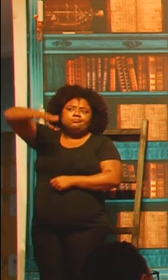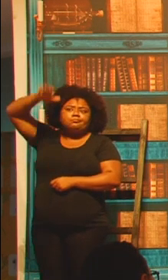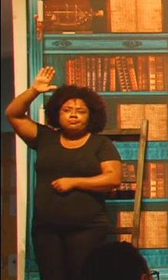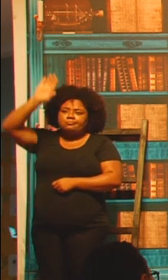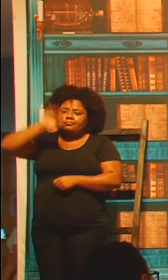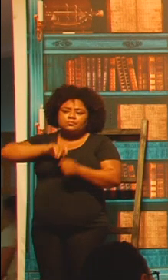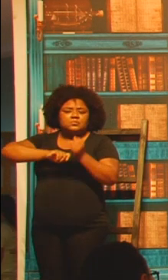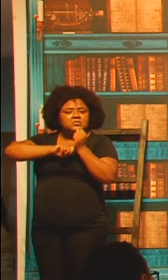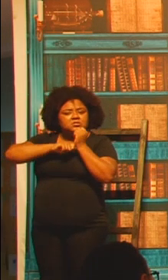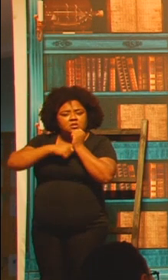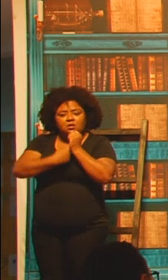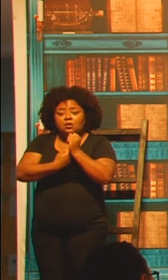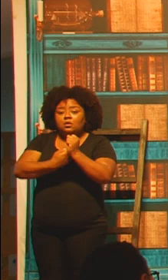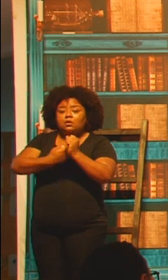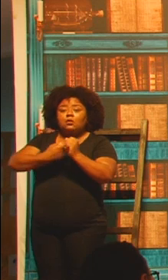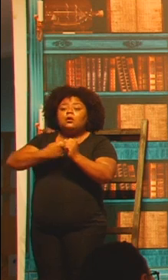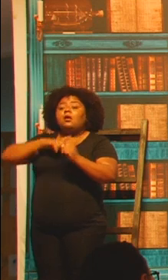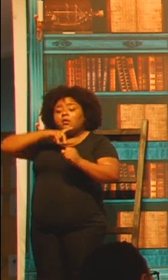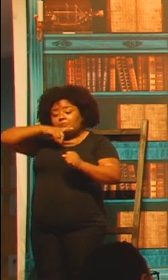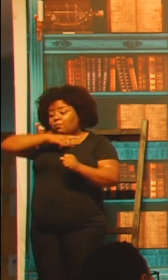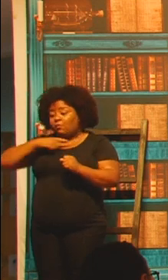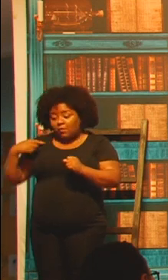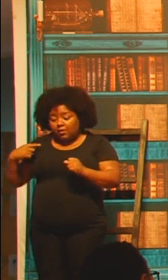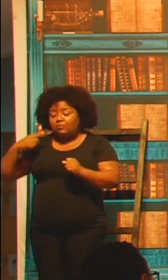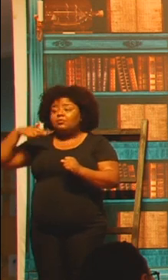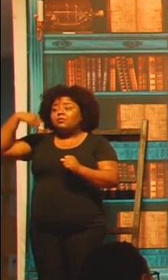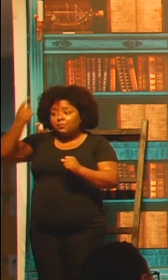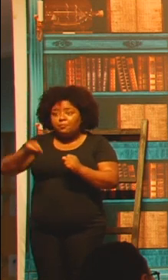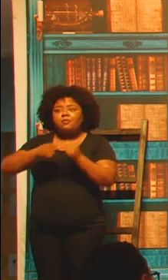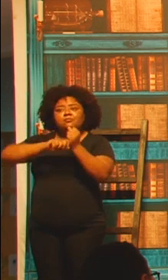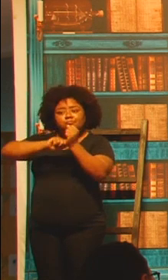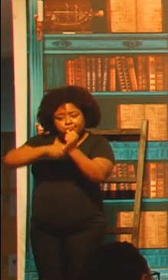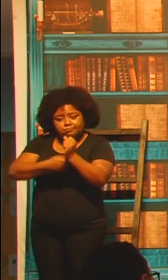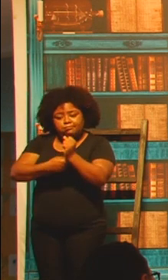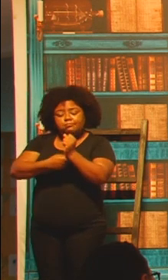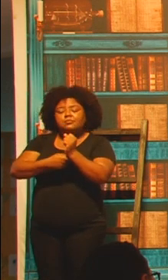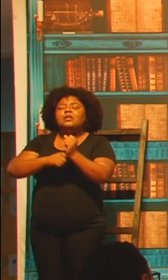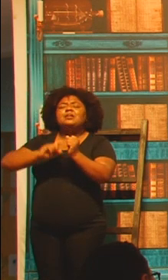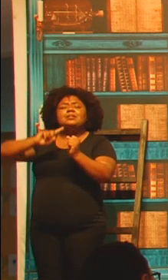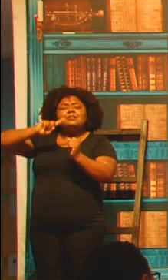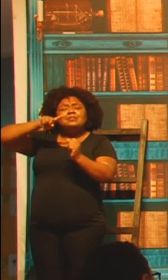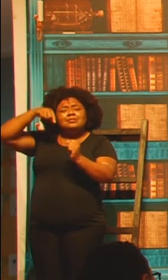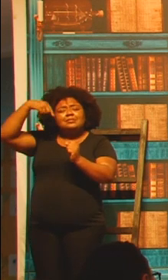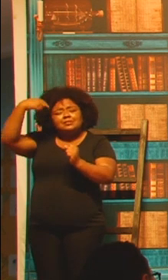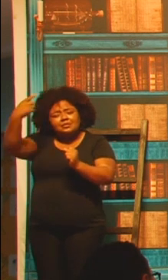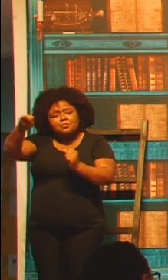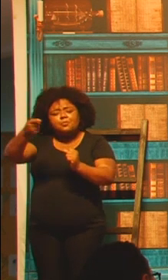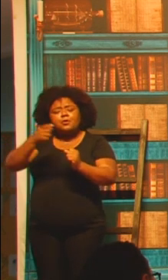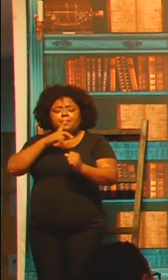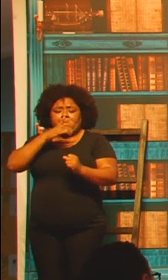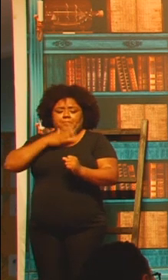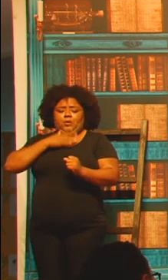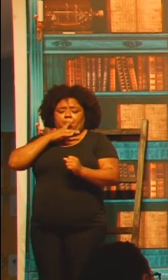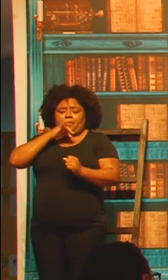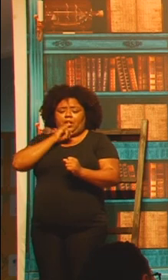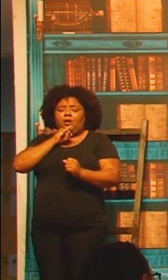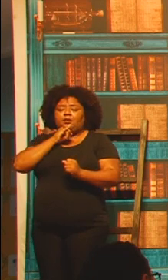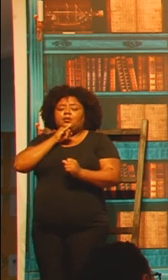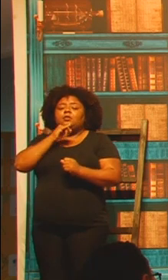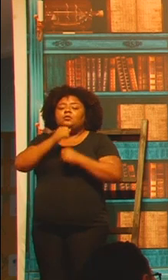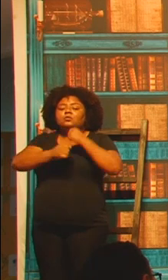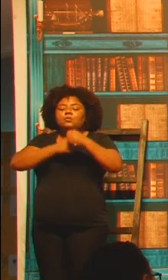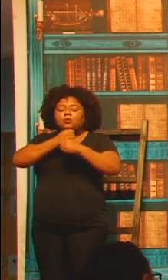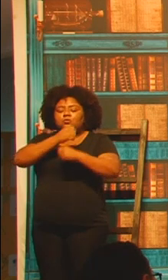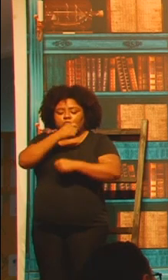durante muitos anos depois da morte dele. Foi só quando meu pai faleceu, no ano de 2000, é que o tio, meu